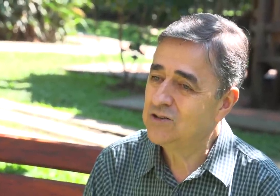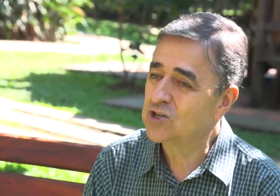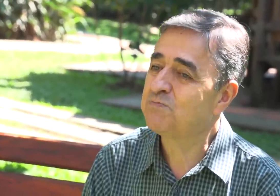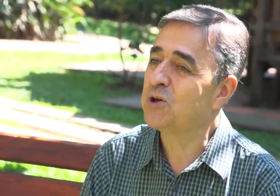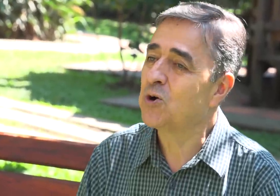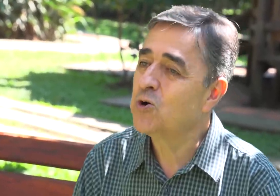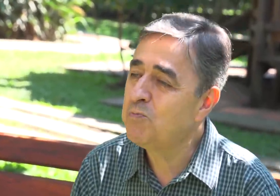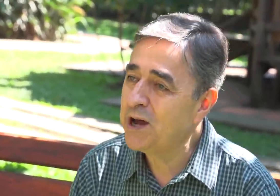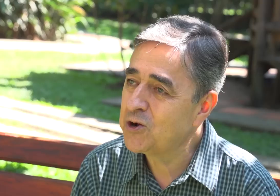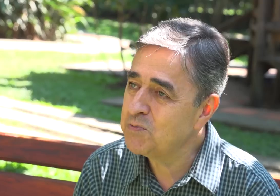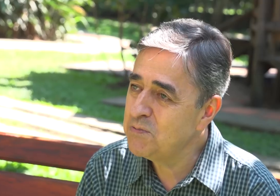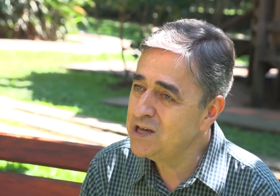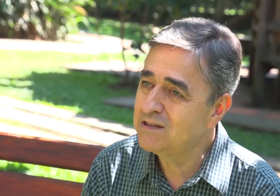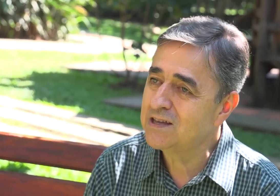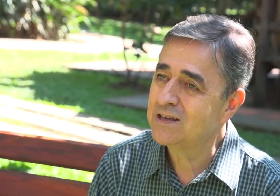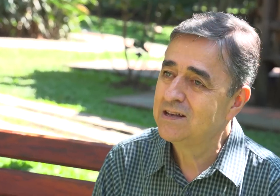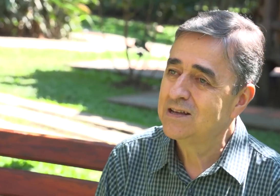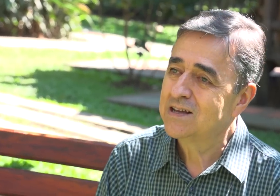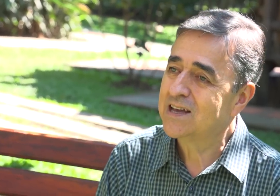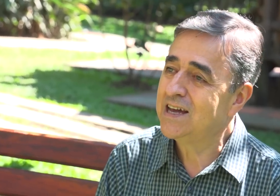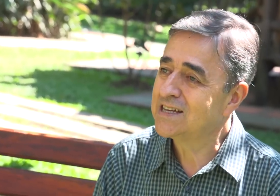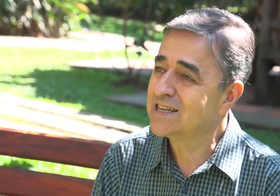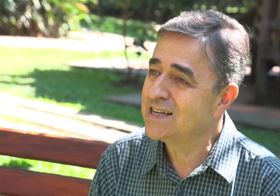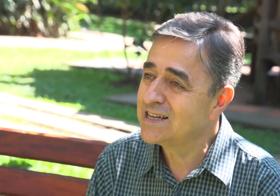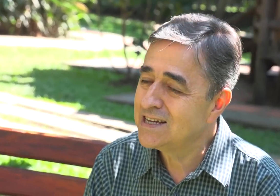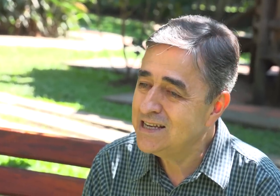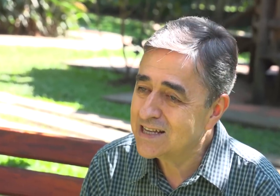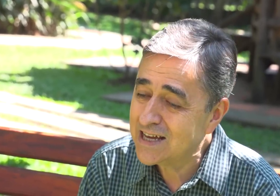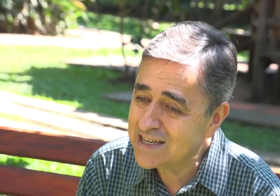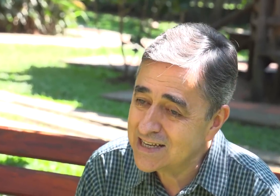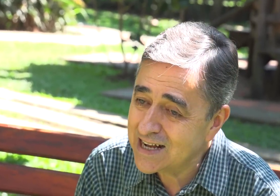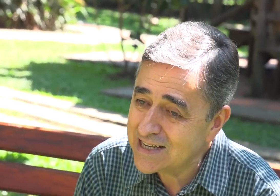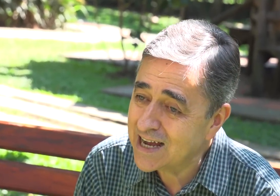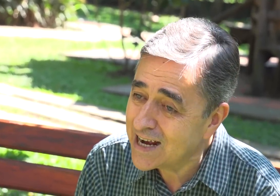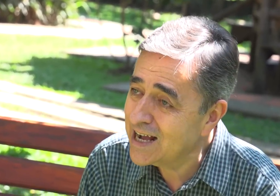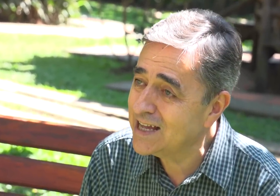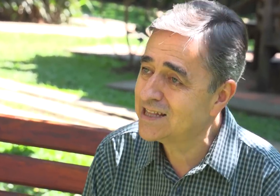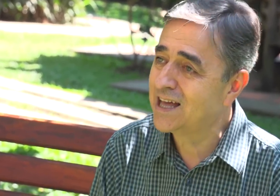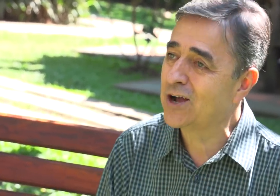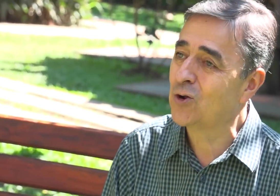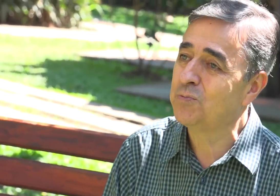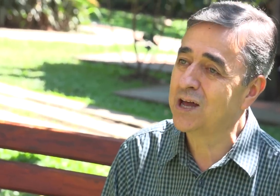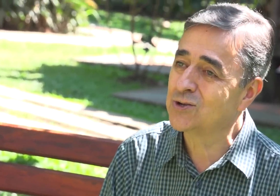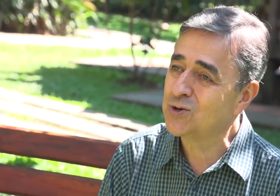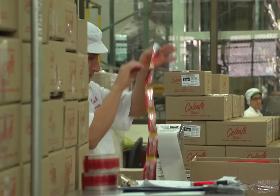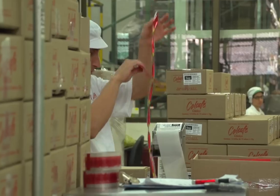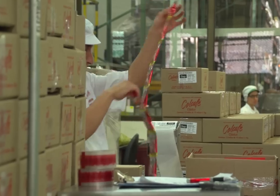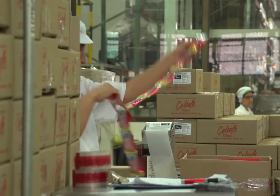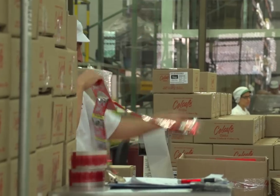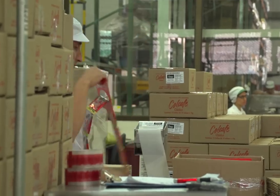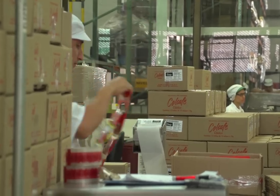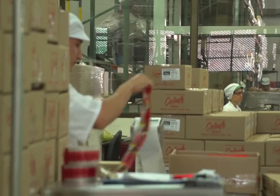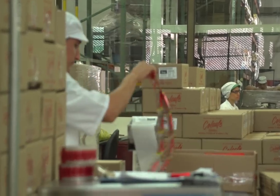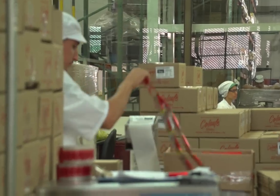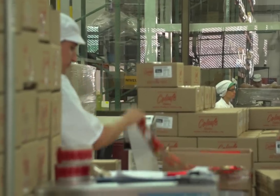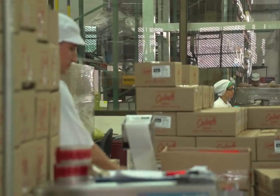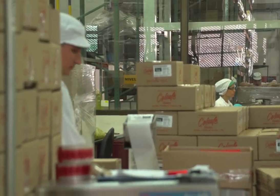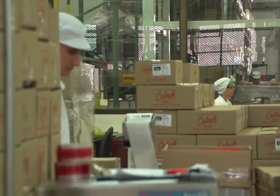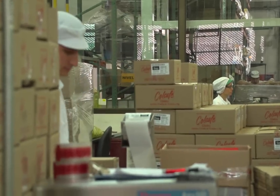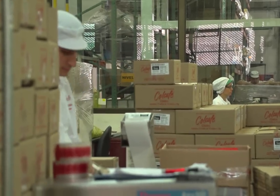Nos preocupa enormemente que esa gran cantidad de colombianos hoy estén excluidos del mundo del trabajo.